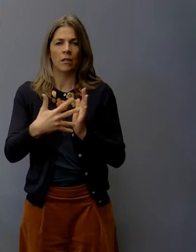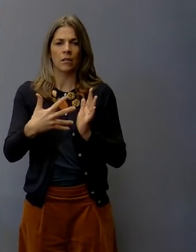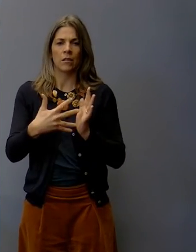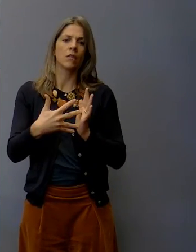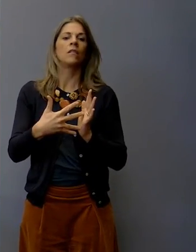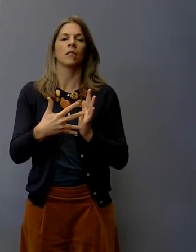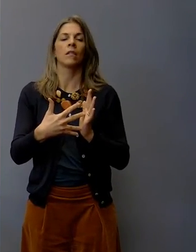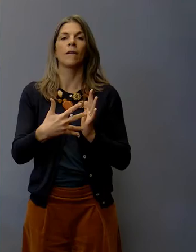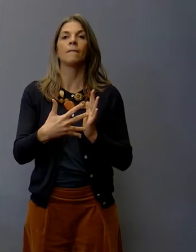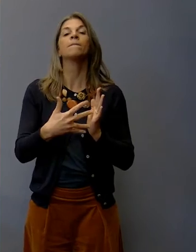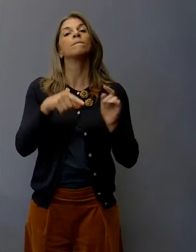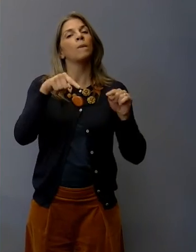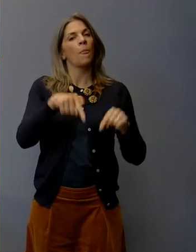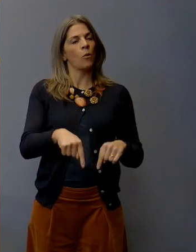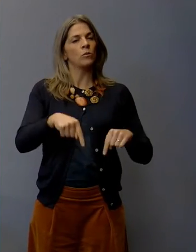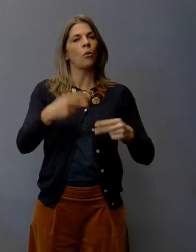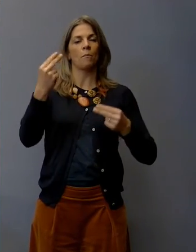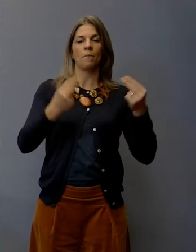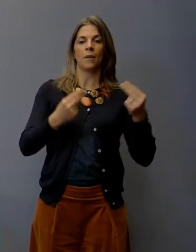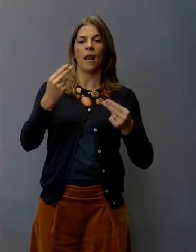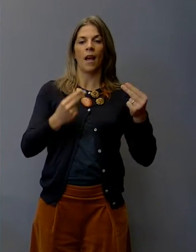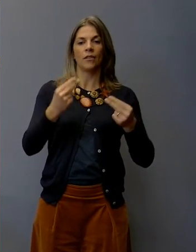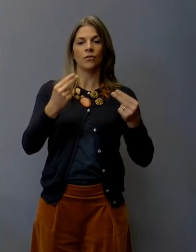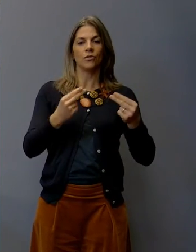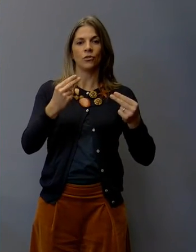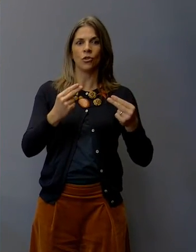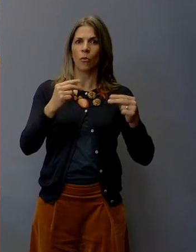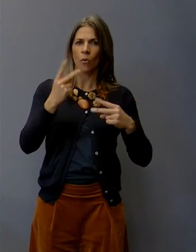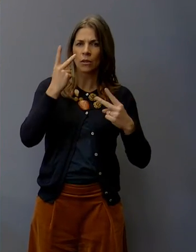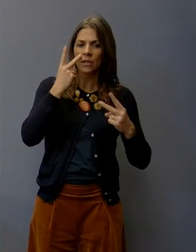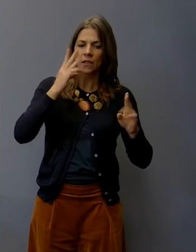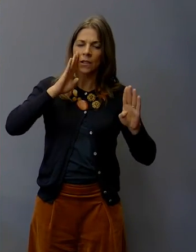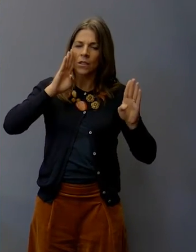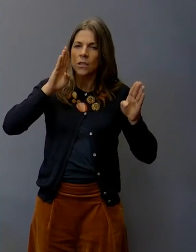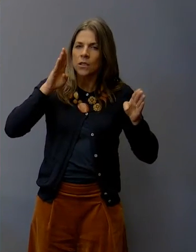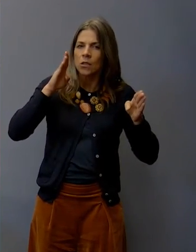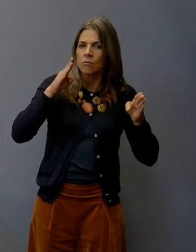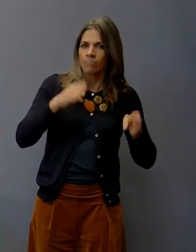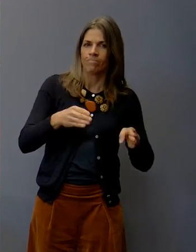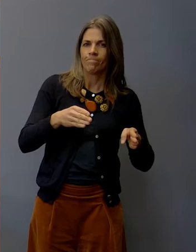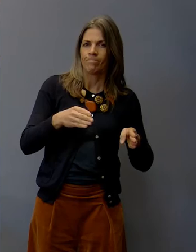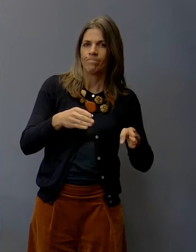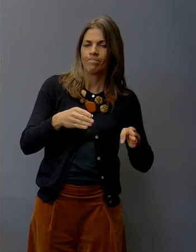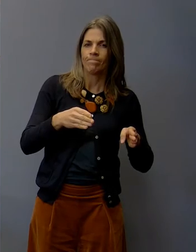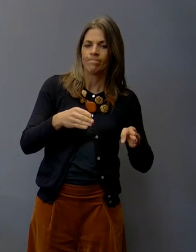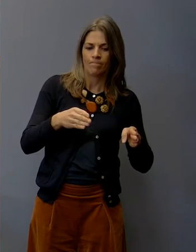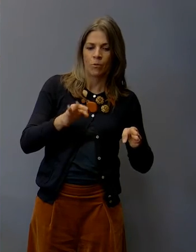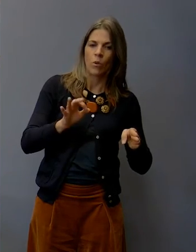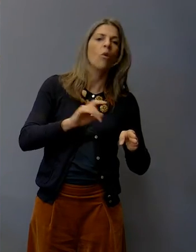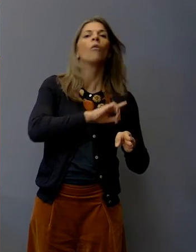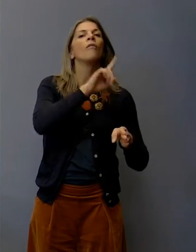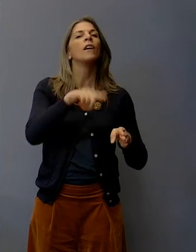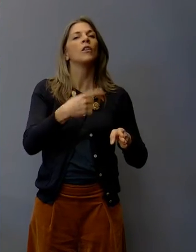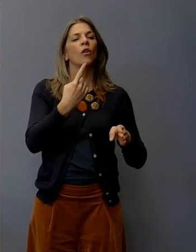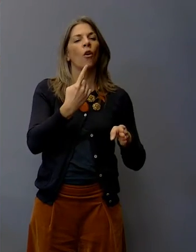e questo bilancio pone proprio attenzionamento a ciò che fino ad oggi si chiamano criticità